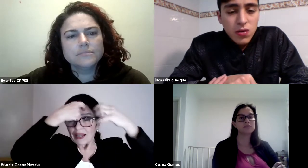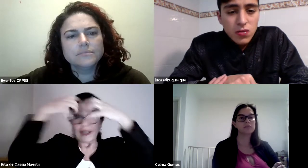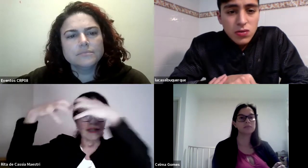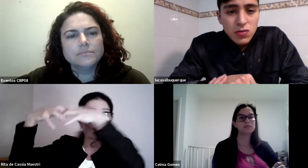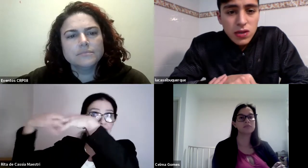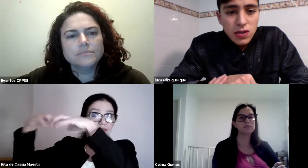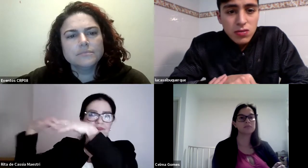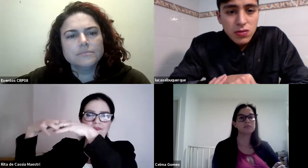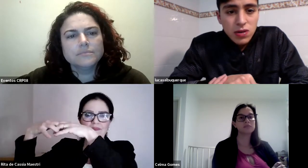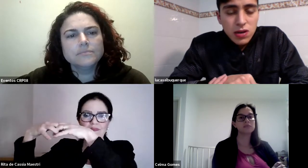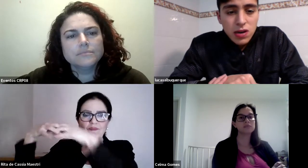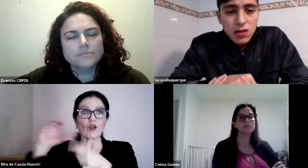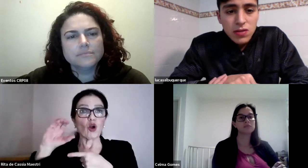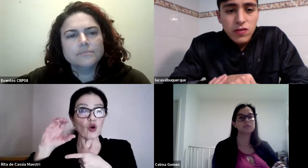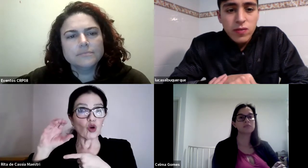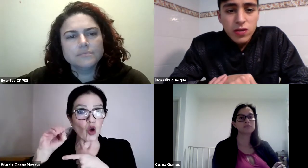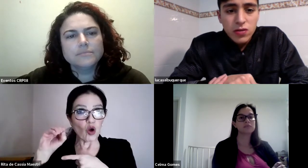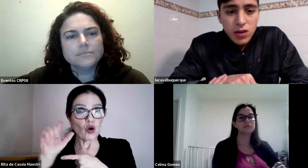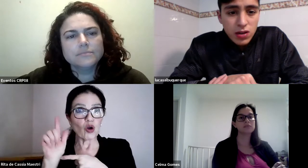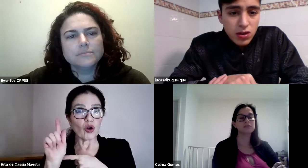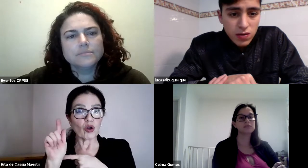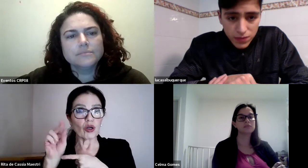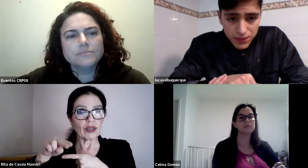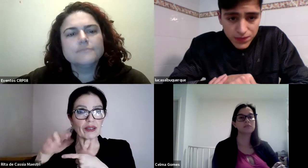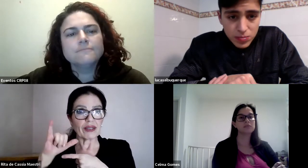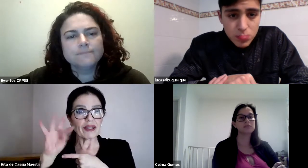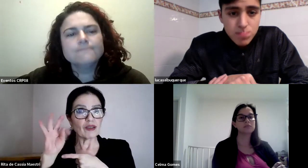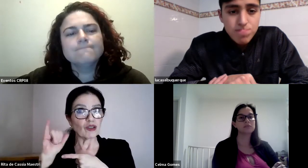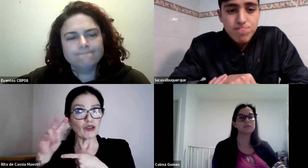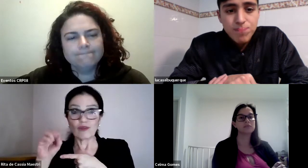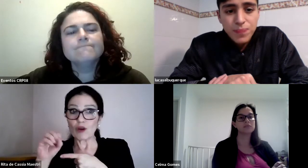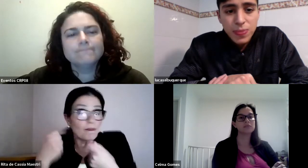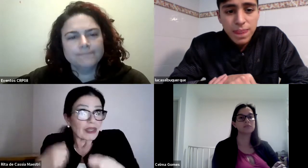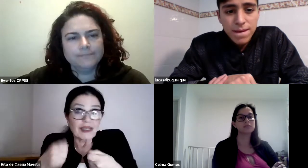fosse construindo um desenvolvimento cognitivo.